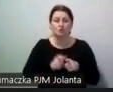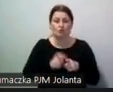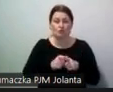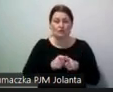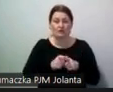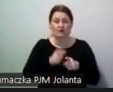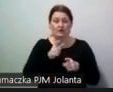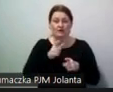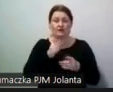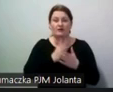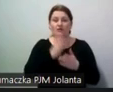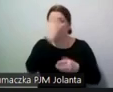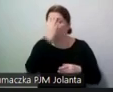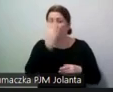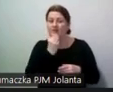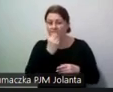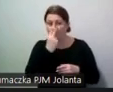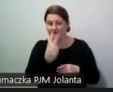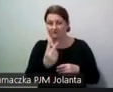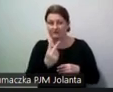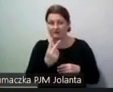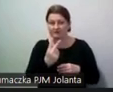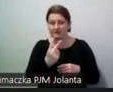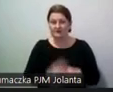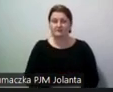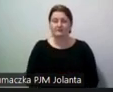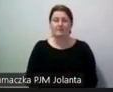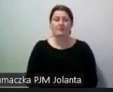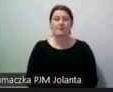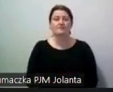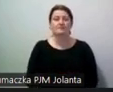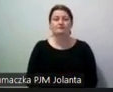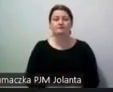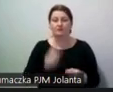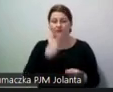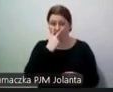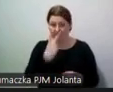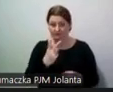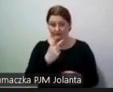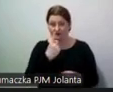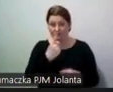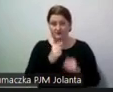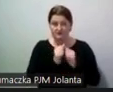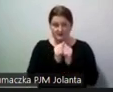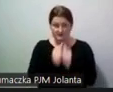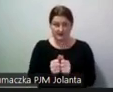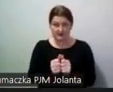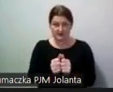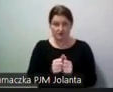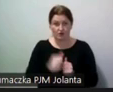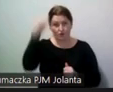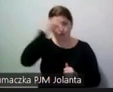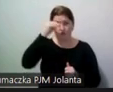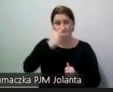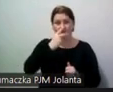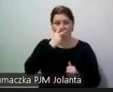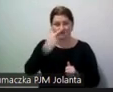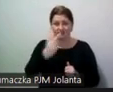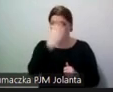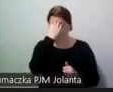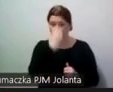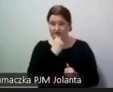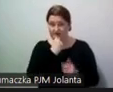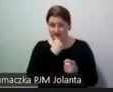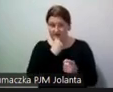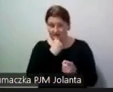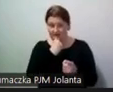pomocą ilustracji. A zatem widzimy, że tutaj w jednym z tych zadań uczeń widzi ilustrację,